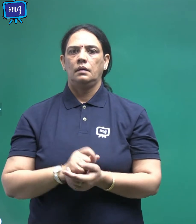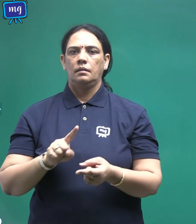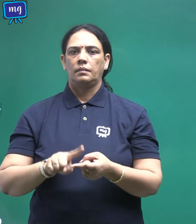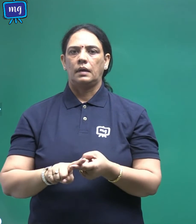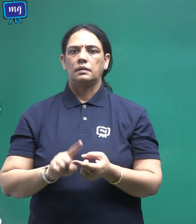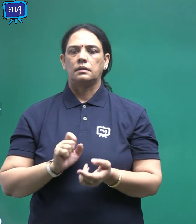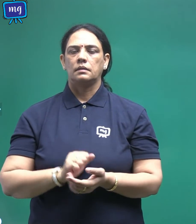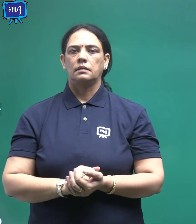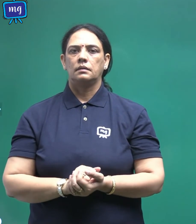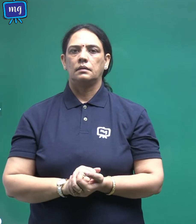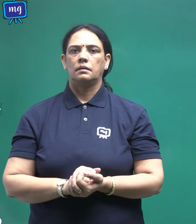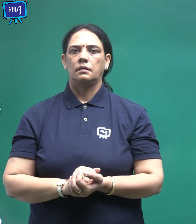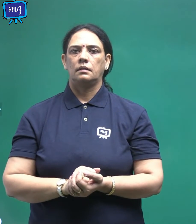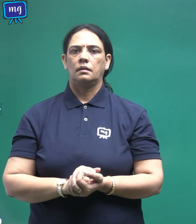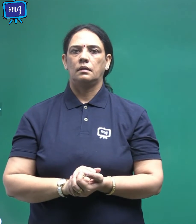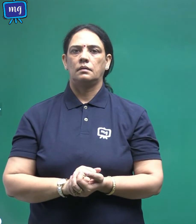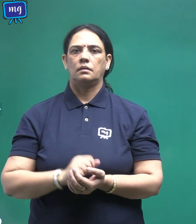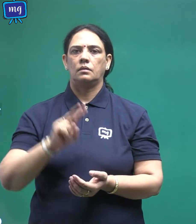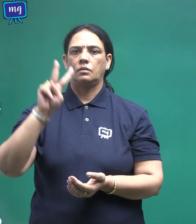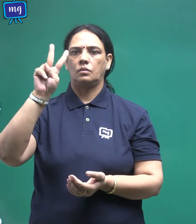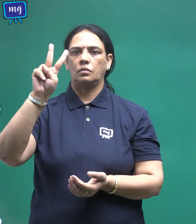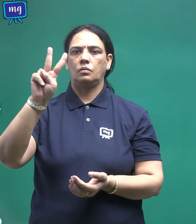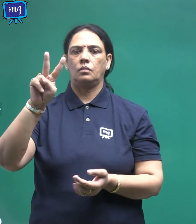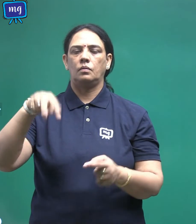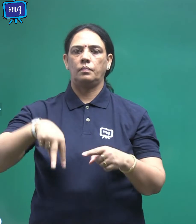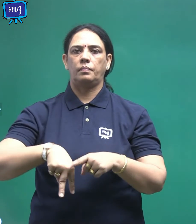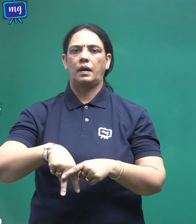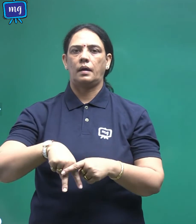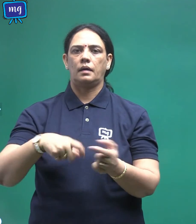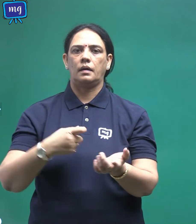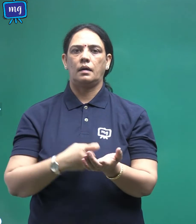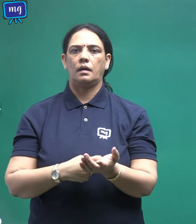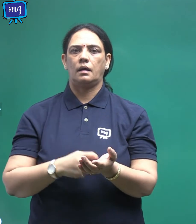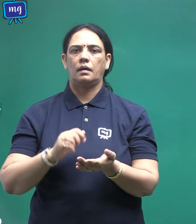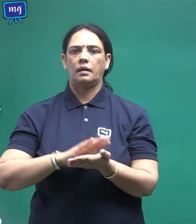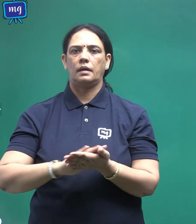प्लस 2 पाई आर एच